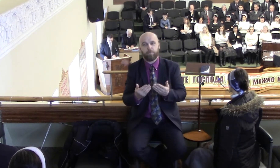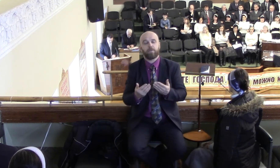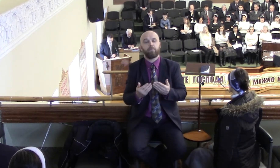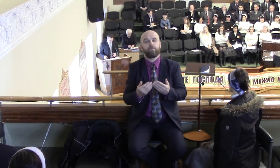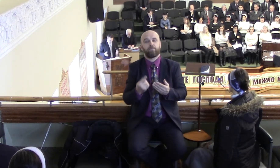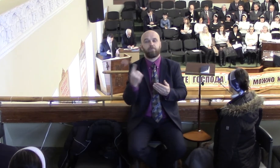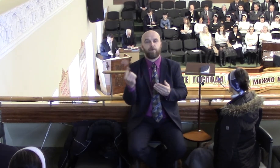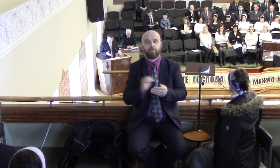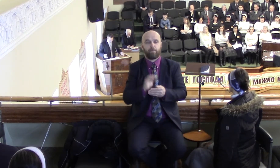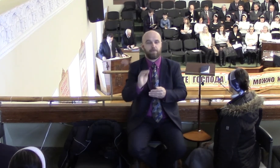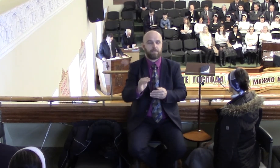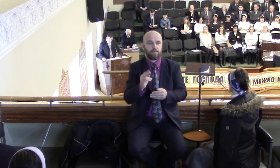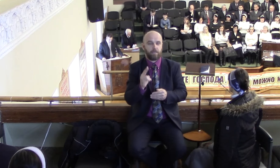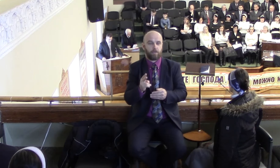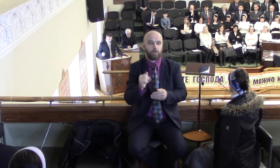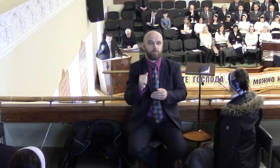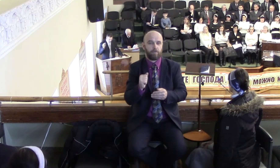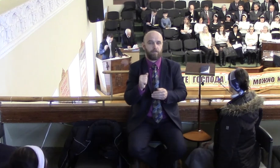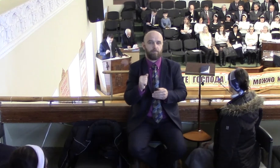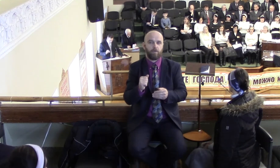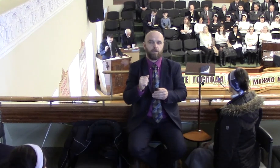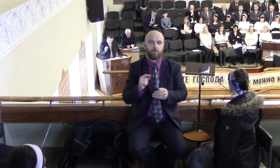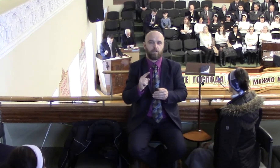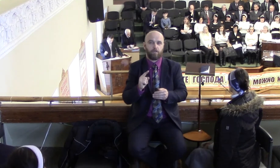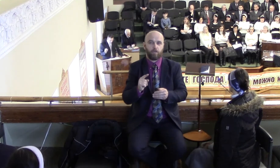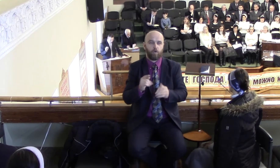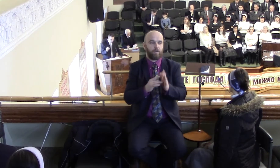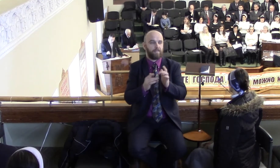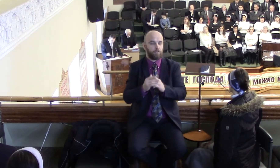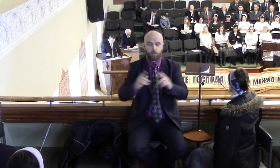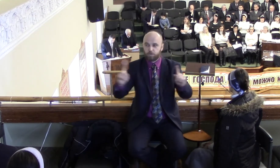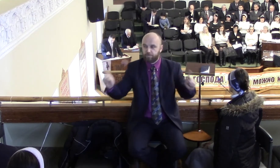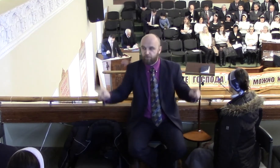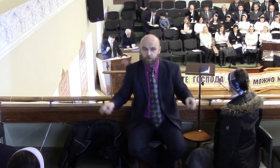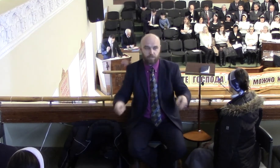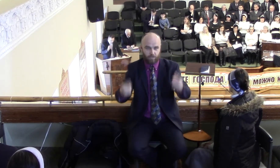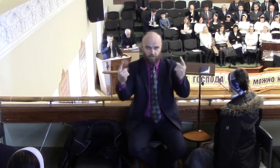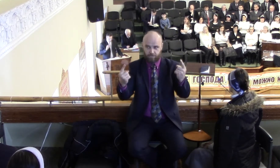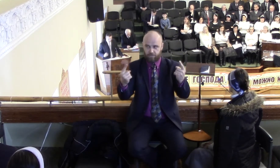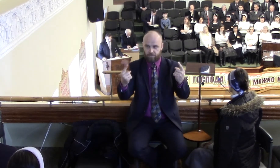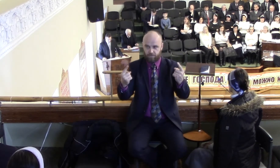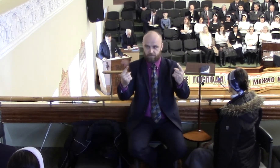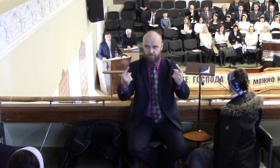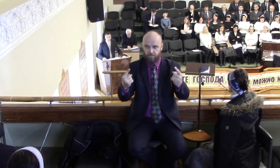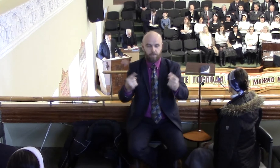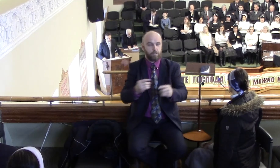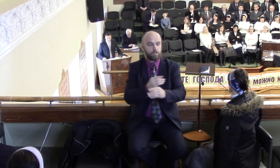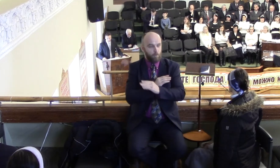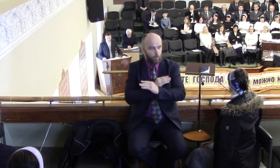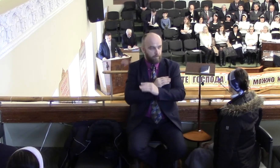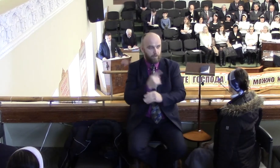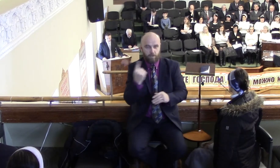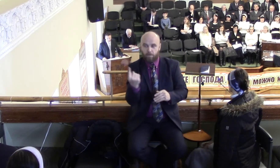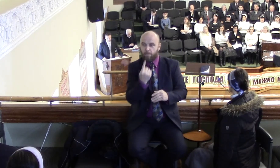15 глава, 20 стих. «Но Христос воскрес из мертвых, первенец из